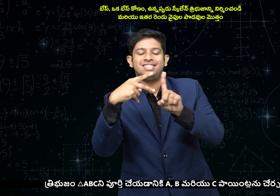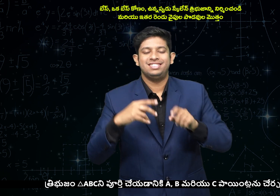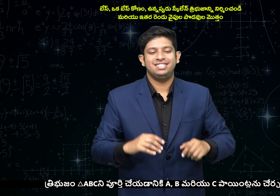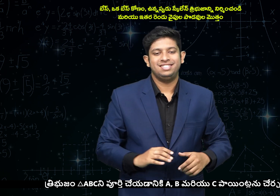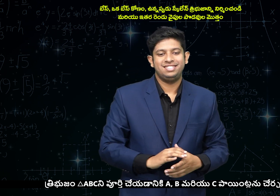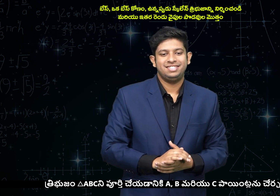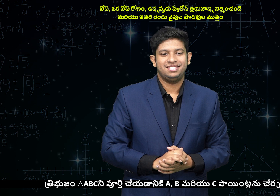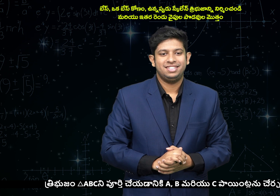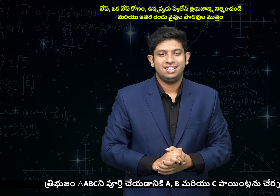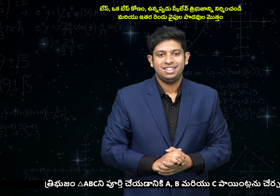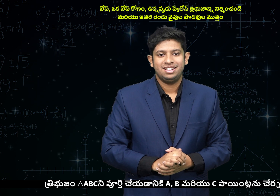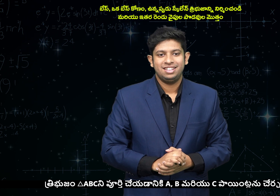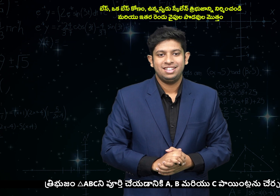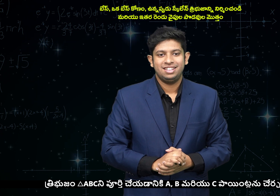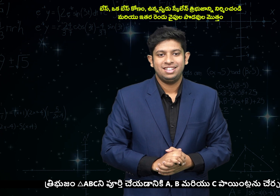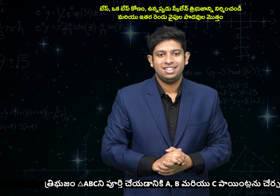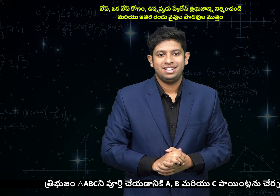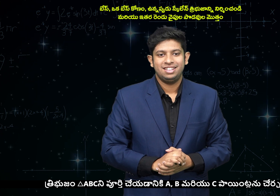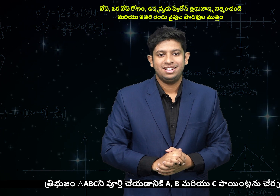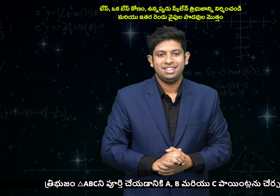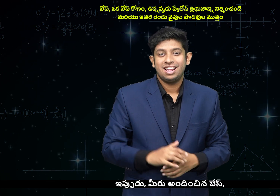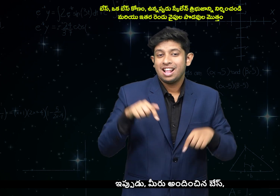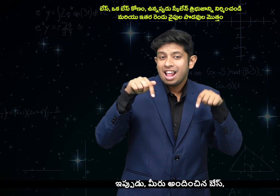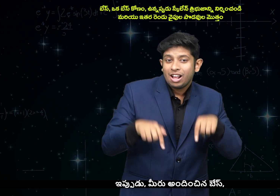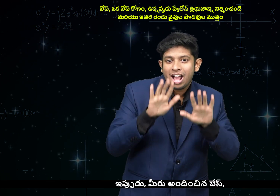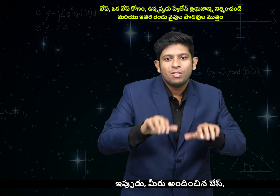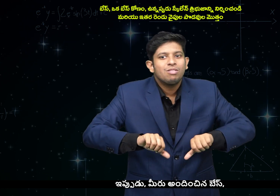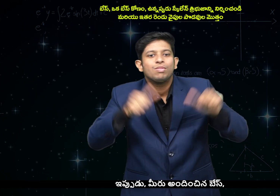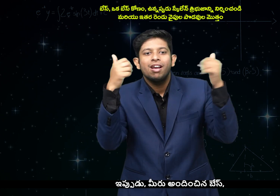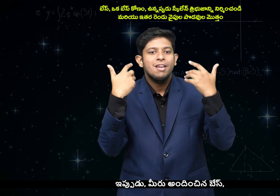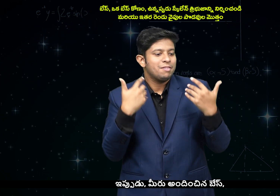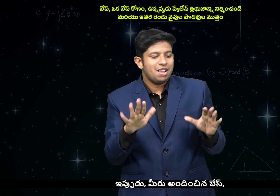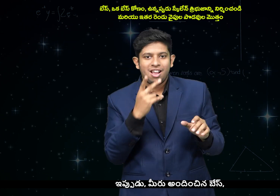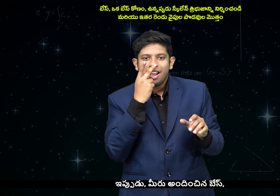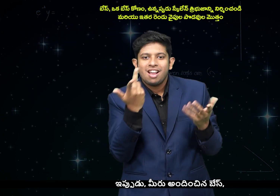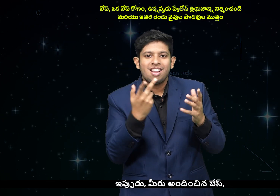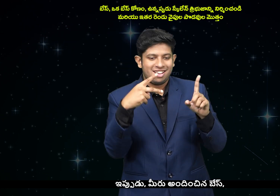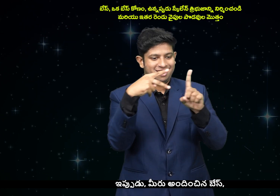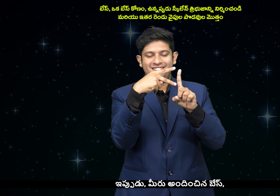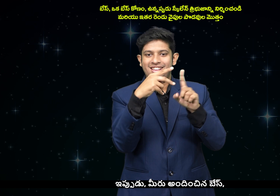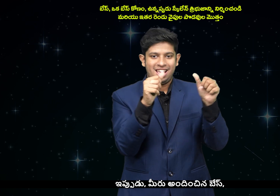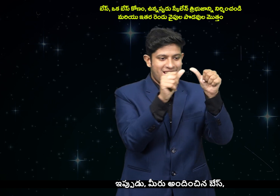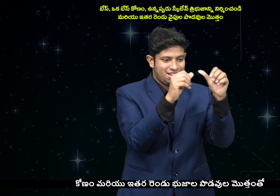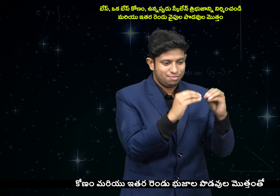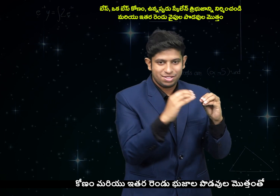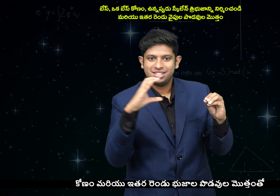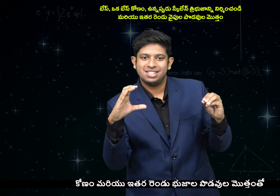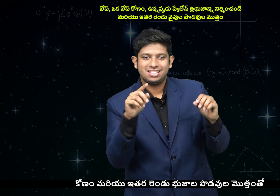మరియు సి పాయింట్లను చేర్చండి. ఇప్పుడు మీరు అందించిన బేస్, కోణం